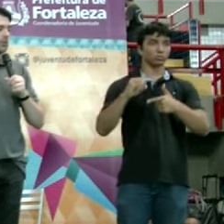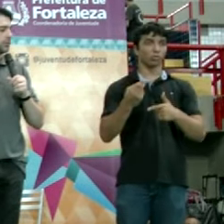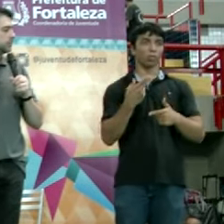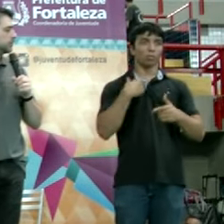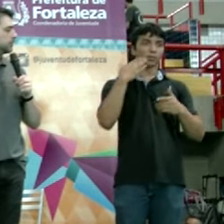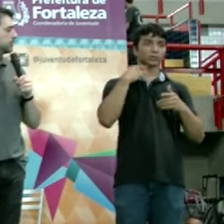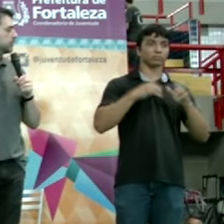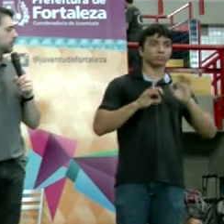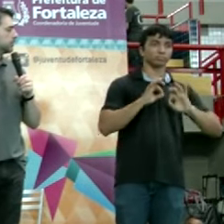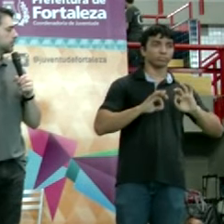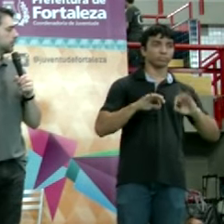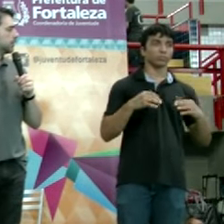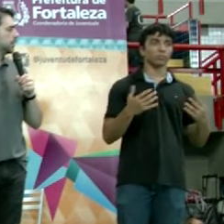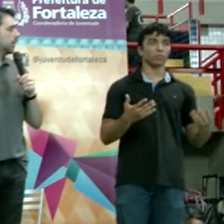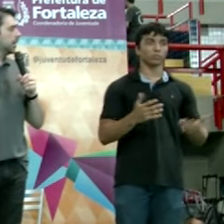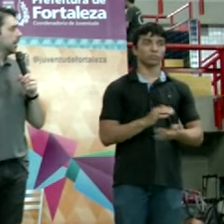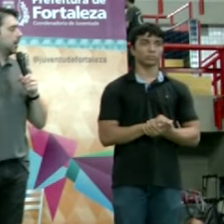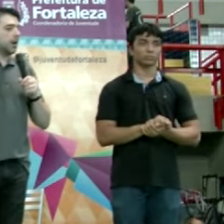Sorte.